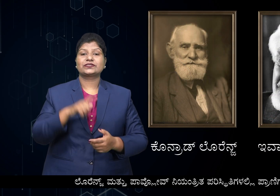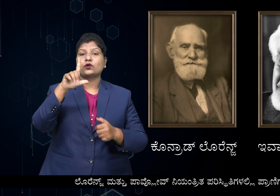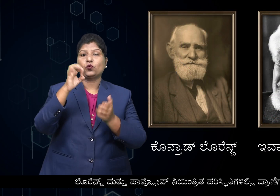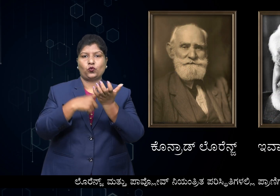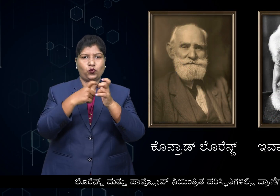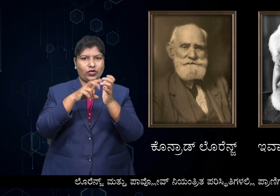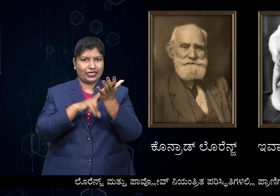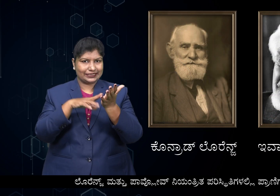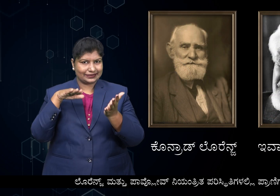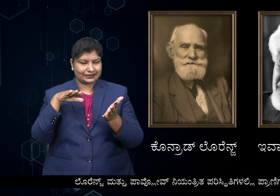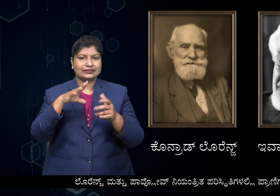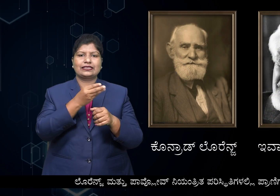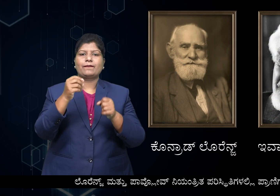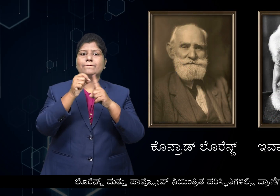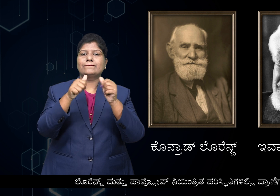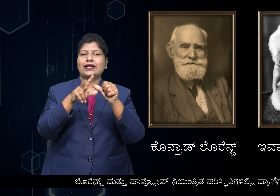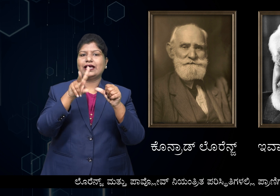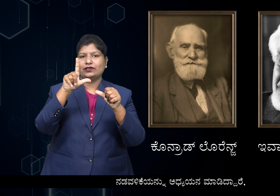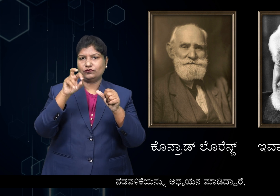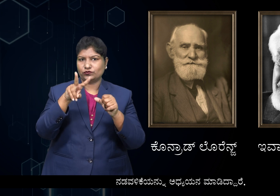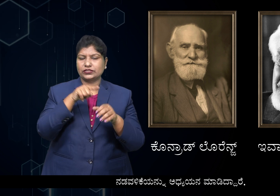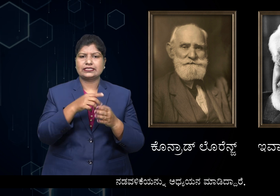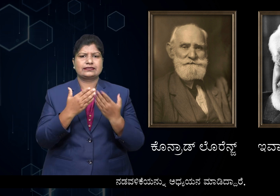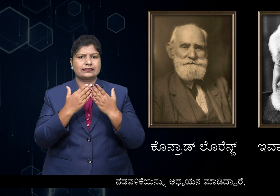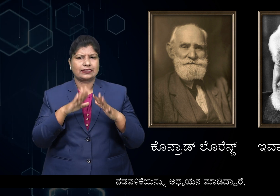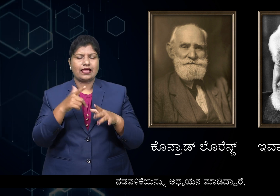ಲೌರೆನ್ಸ್ ಮತ್ತು ಪಾವ್ಗೌ ನಿಯಂತ್ರಿತ ಪರಿಸ್ಥಿತಿಗಳಲ್ಲಿ ಪ್ರಾಣಿಗಳ